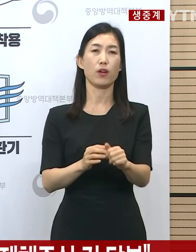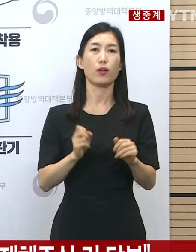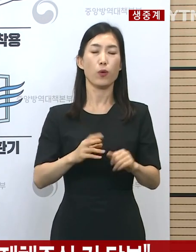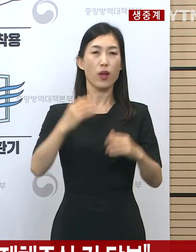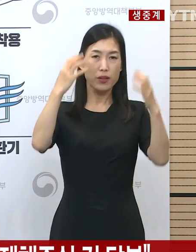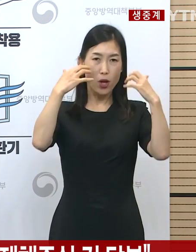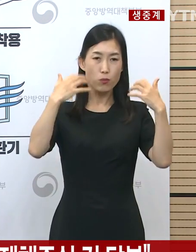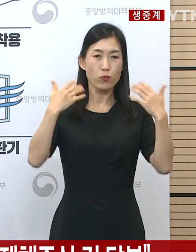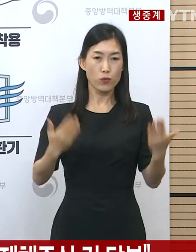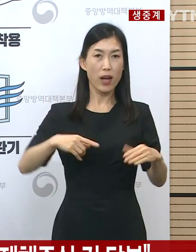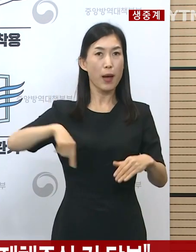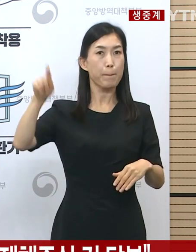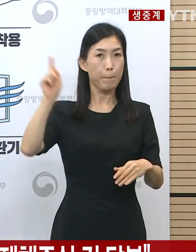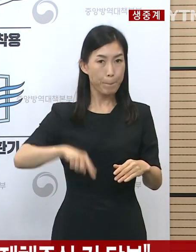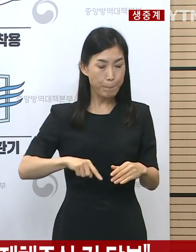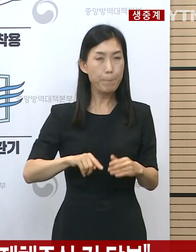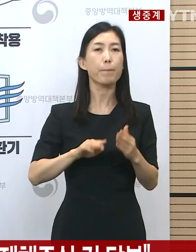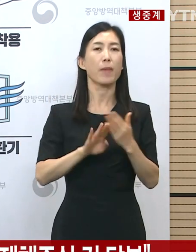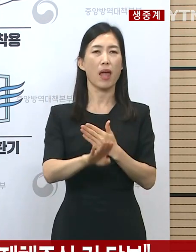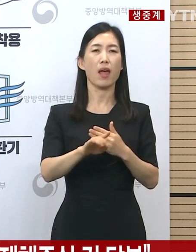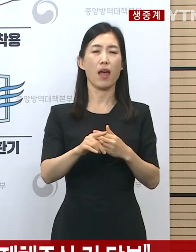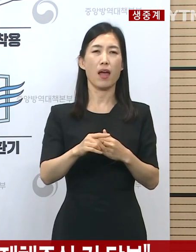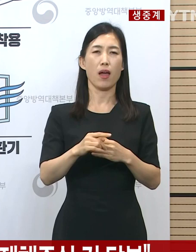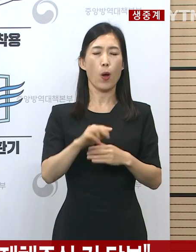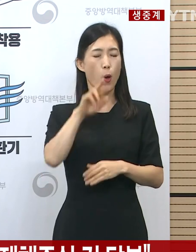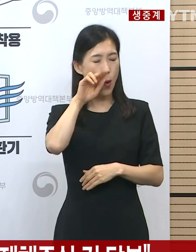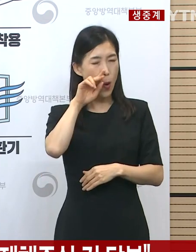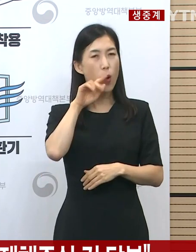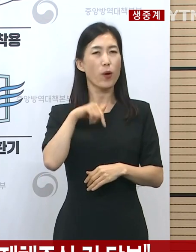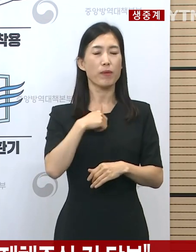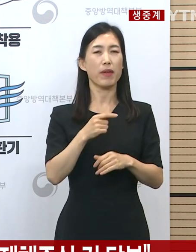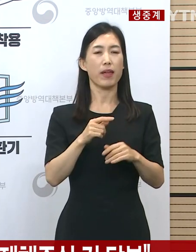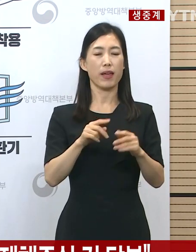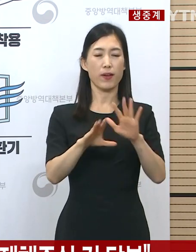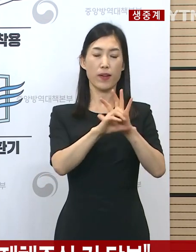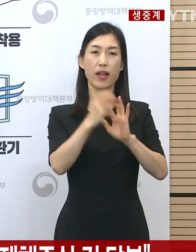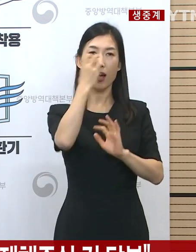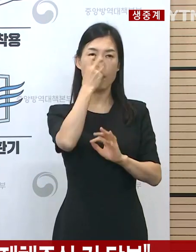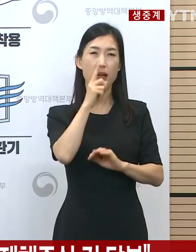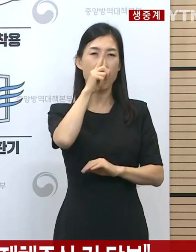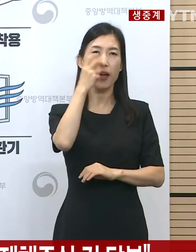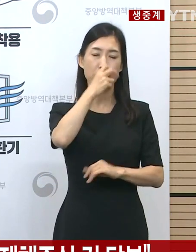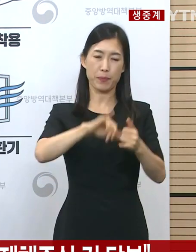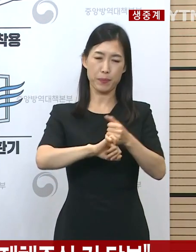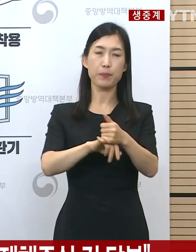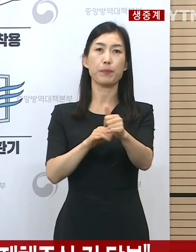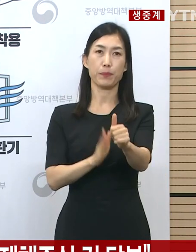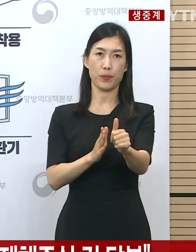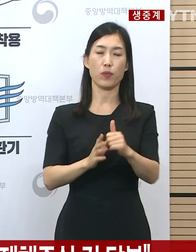휴가를 다녀오신 후에는 적극적으로 검사를 받아주시기를 바랍니다. 또한 언제